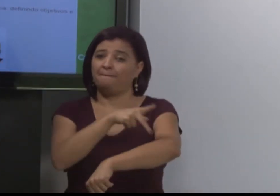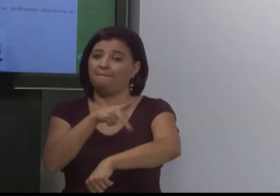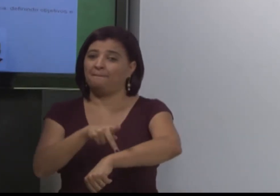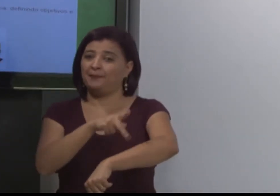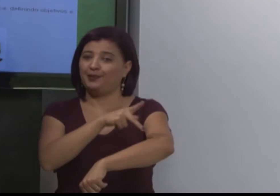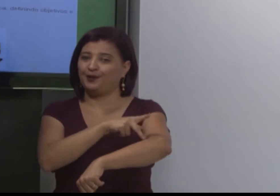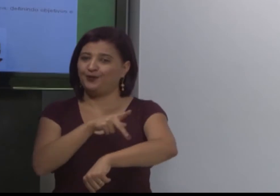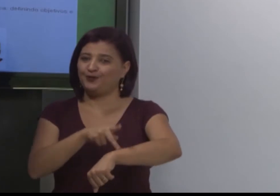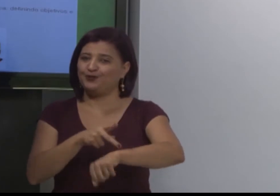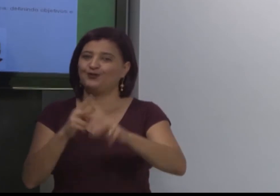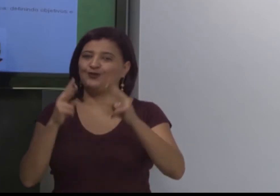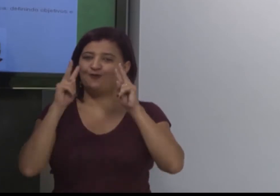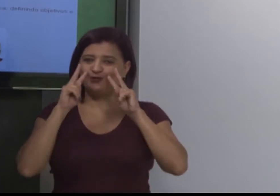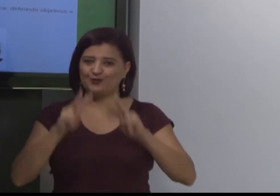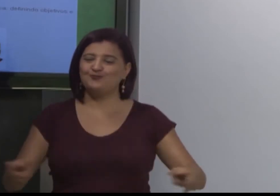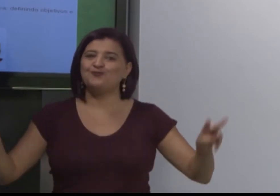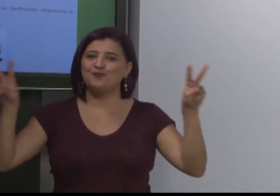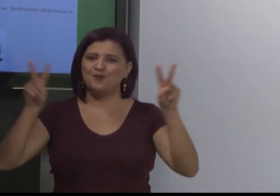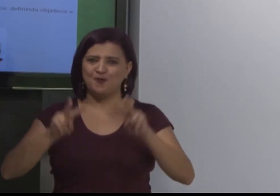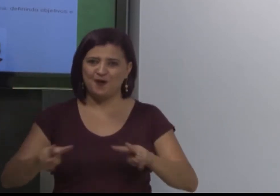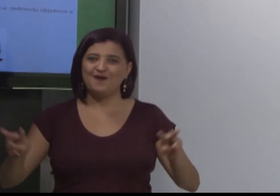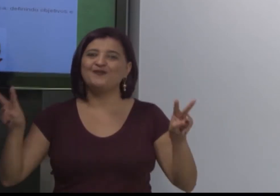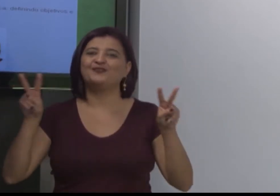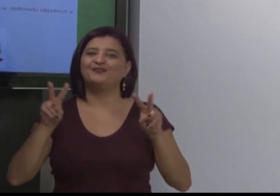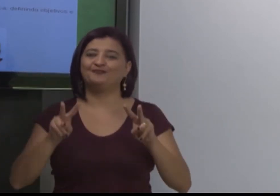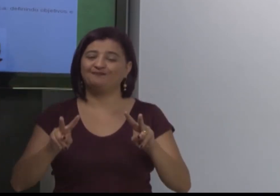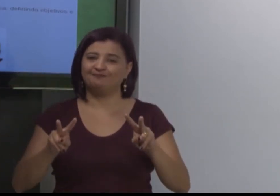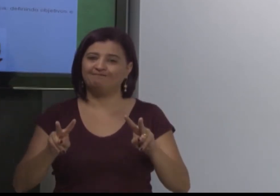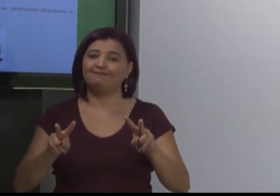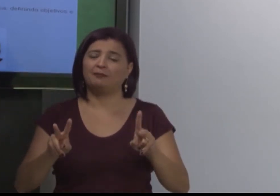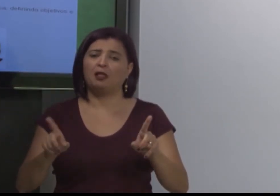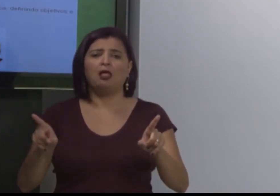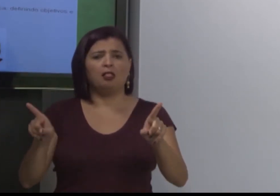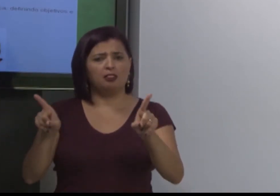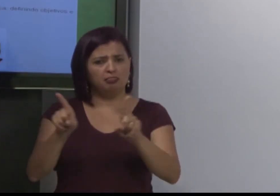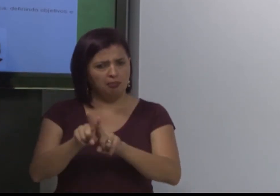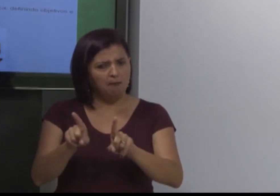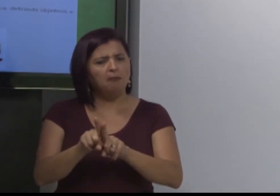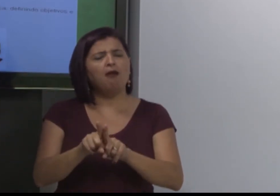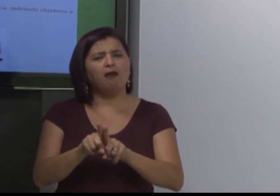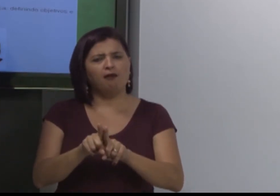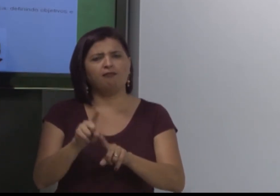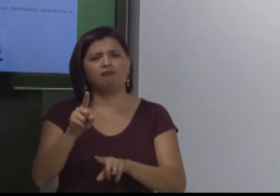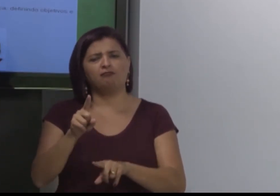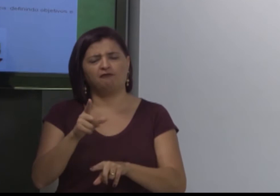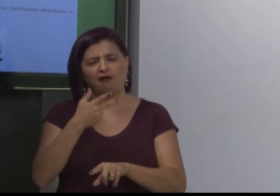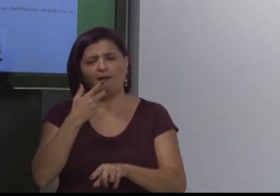E também da pedagogia visual.